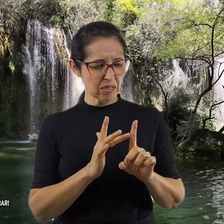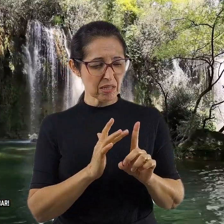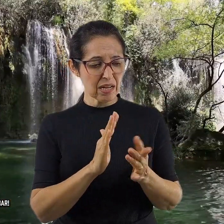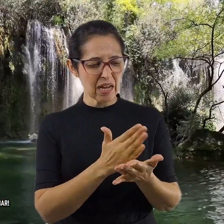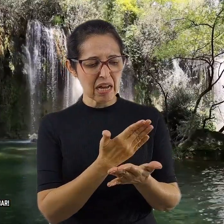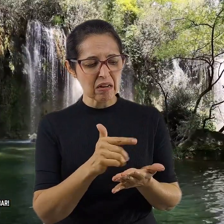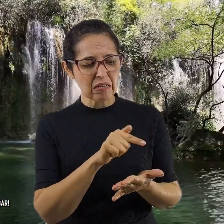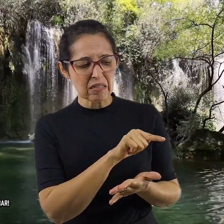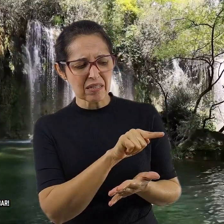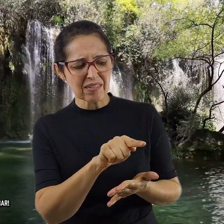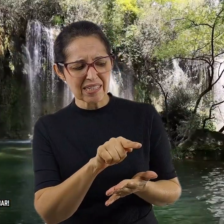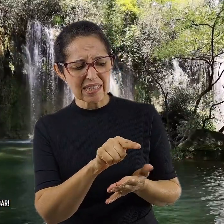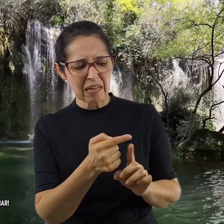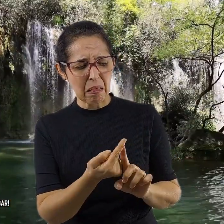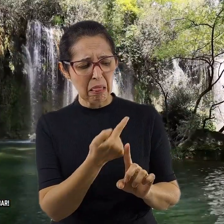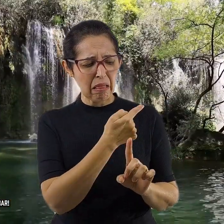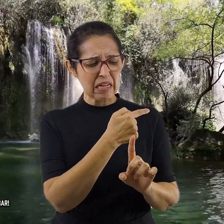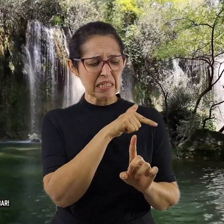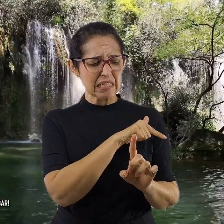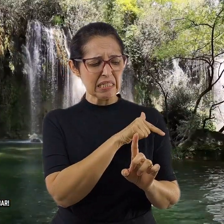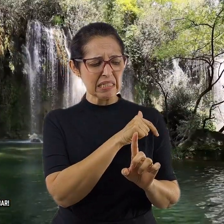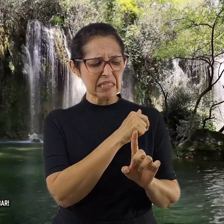alguns com marcas muito antigas,